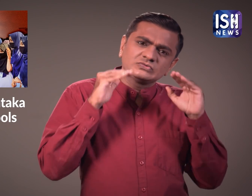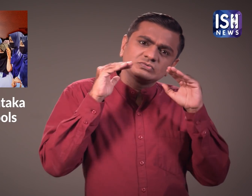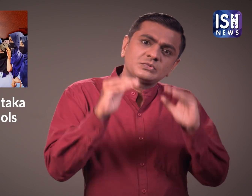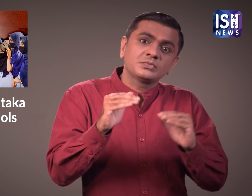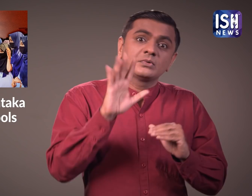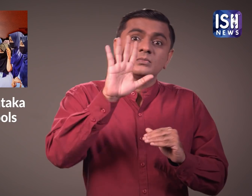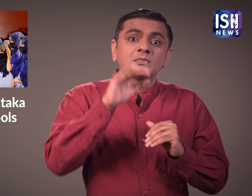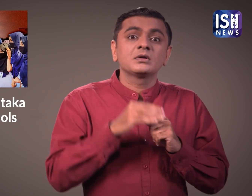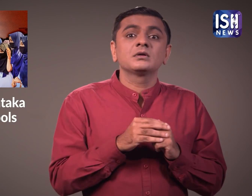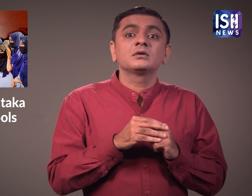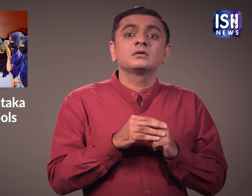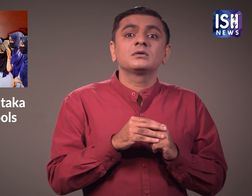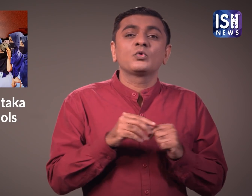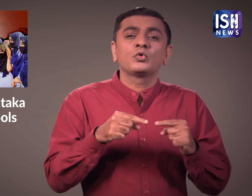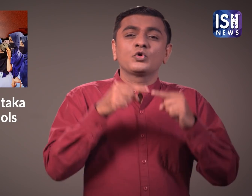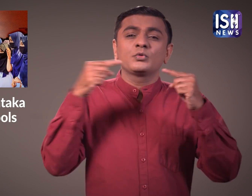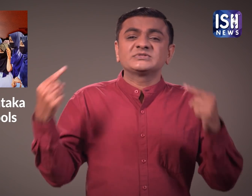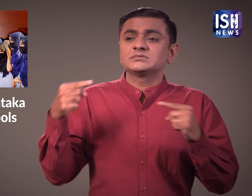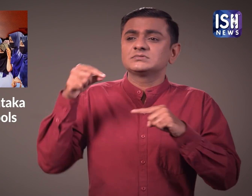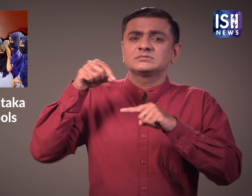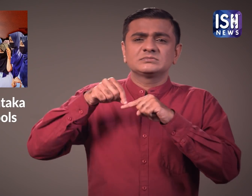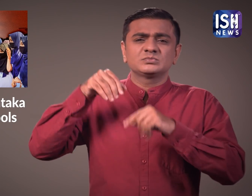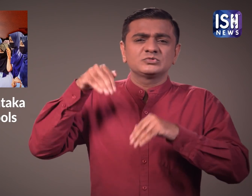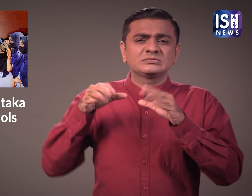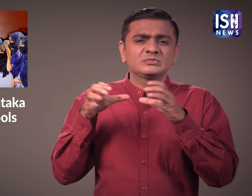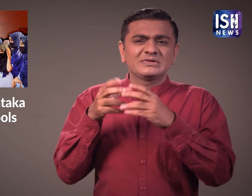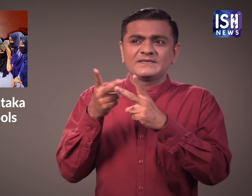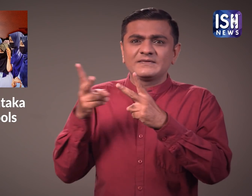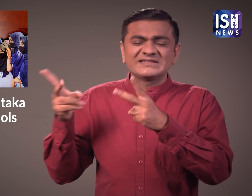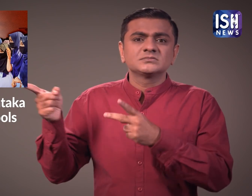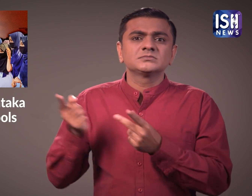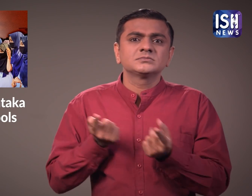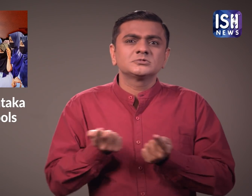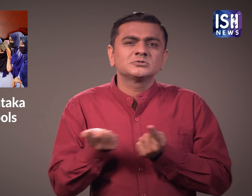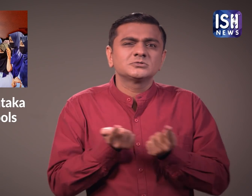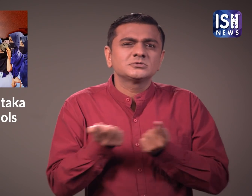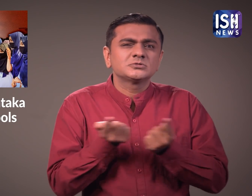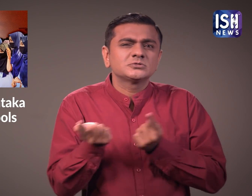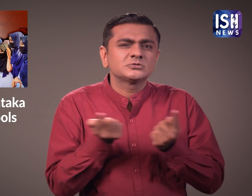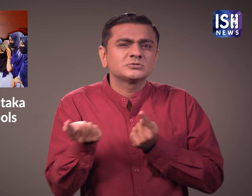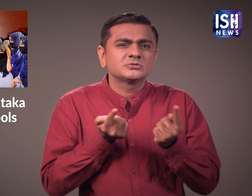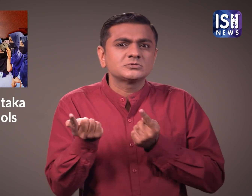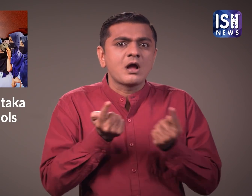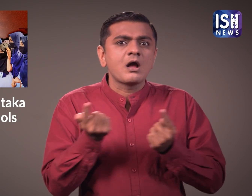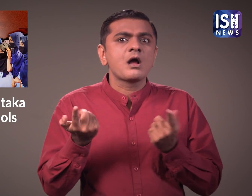लेकिन विपक्ष हमेशा समस्याय पैदा करता है और मुसलिम समुदाई को भाजपा के खिलाफ भढ़काता